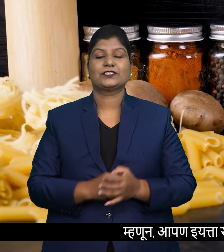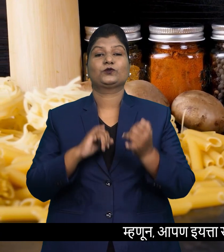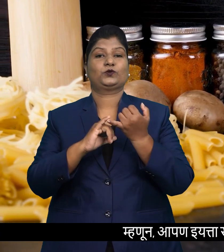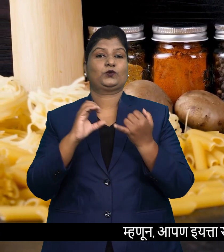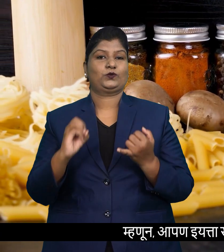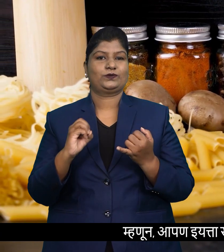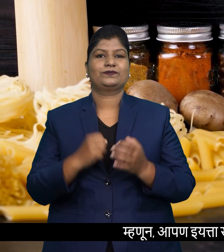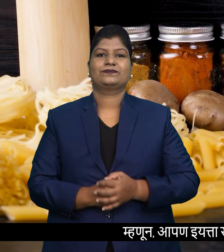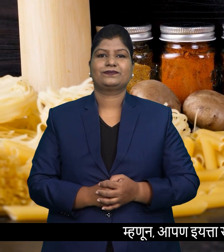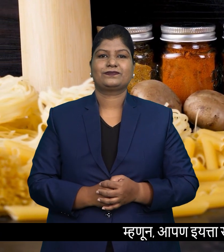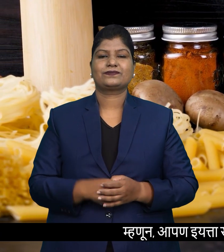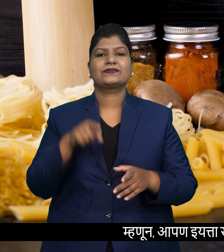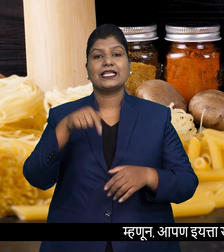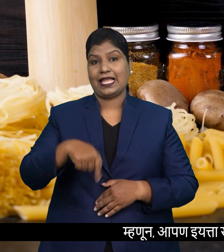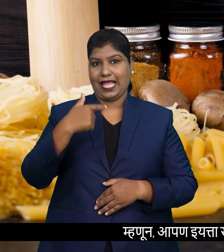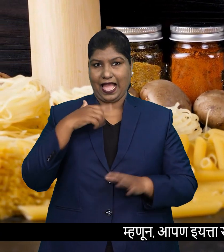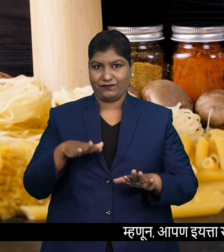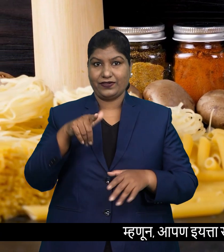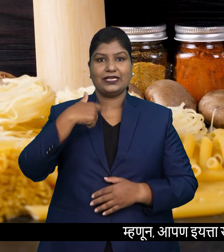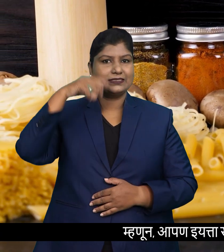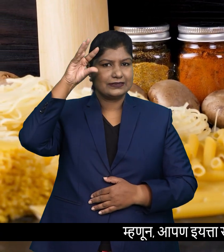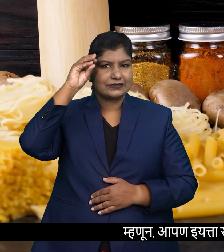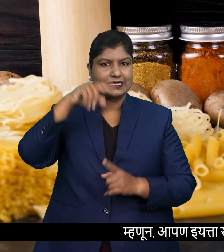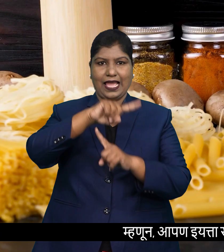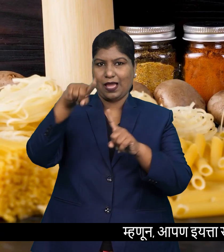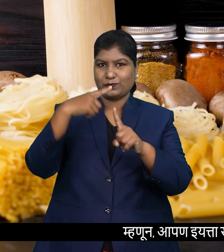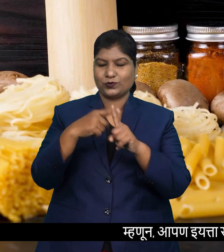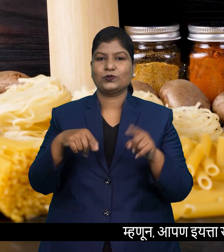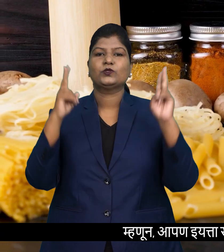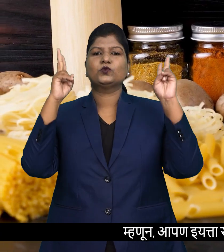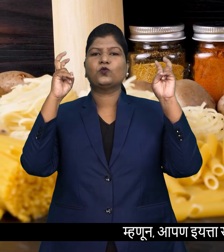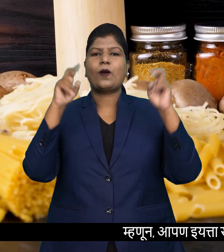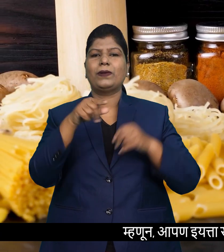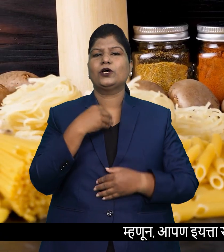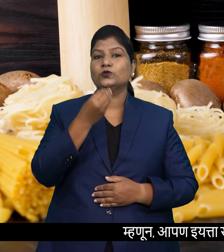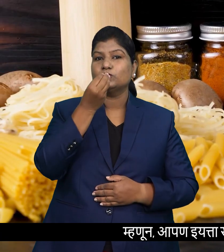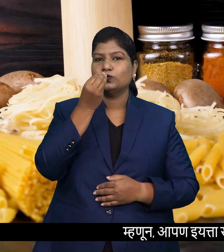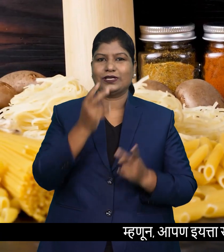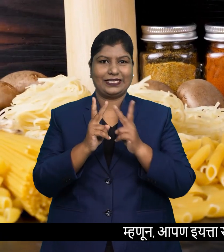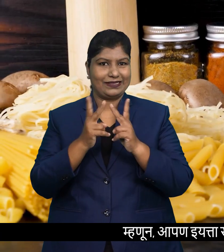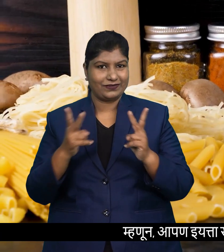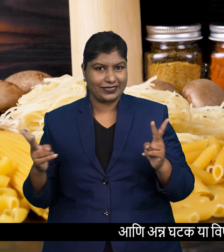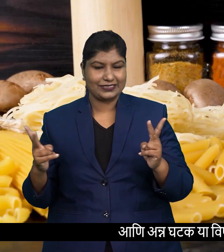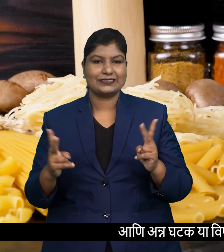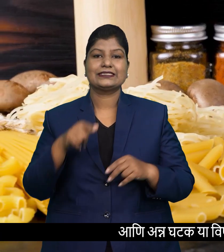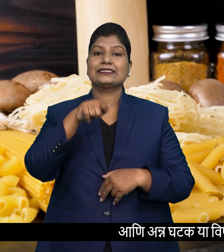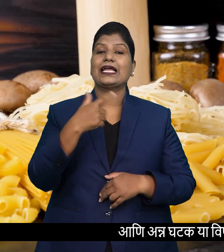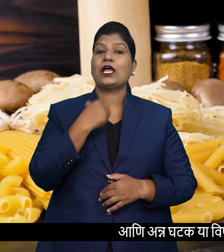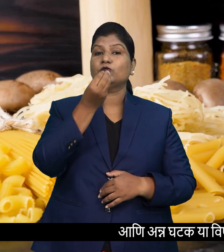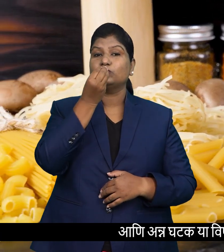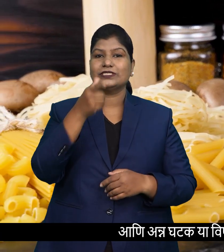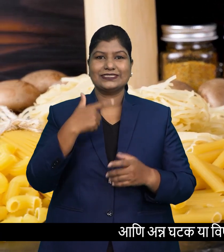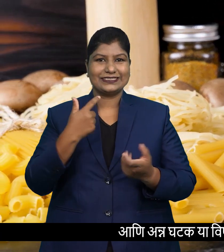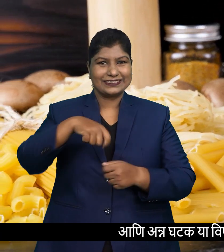म्हणून आपण इयत्ता 6वीच्या विज्ञानातील अन्न विविधता आणि अन्न